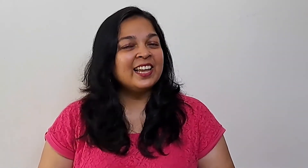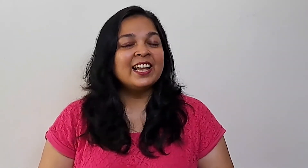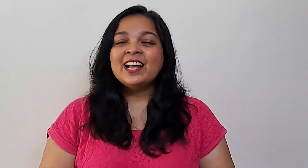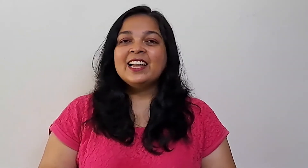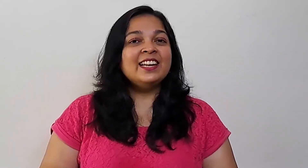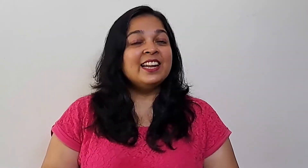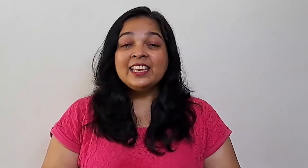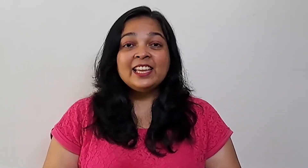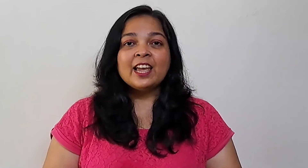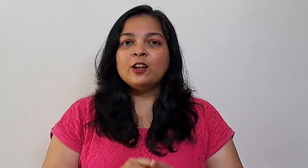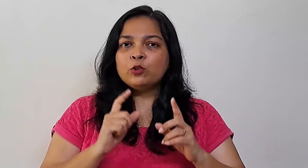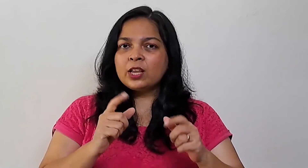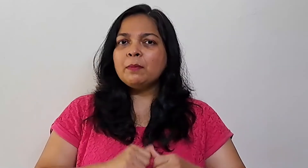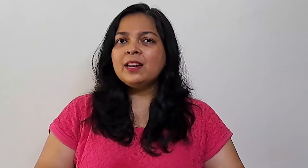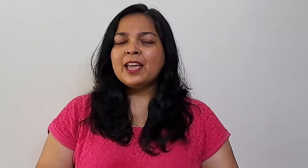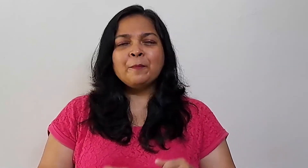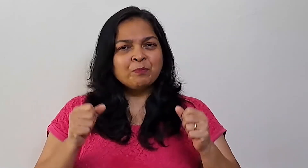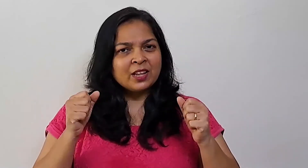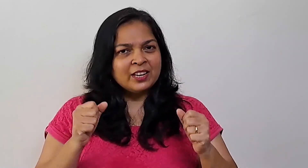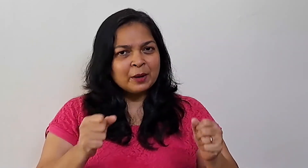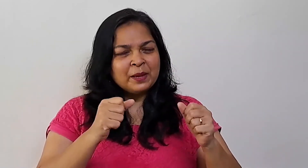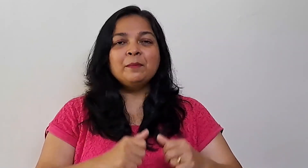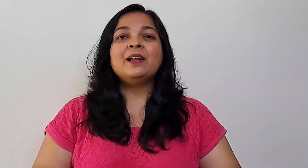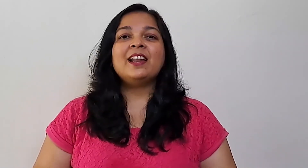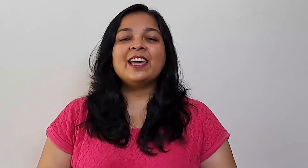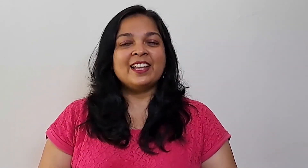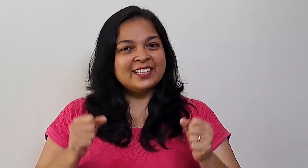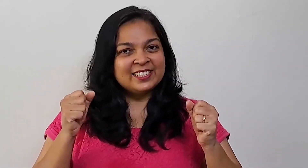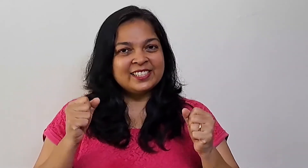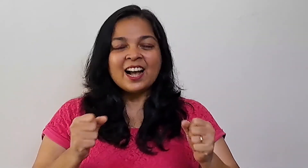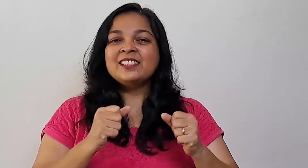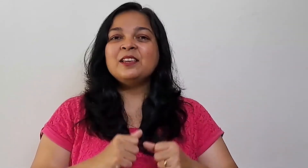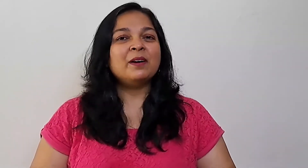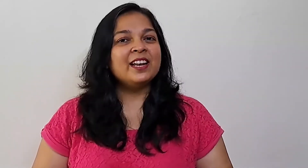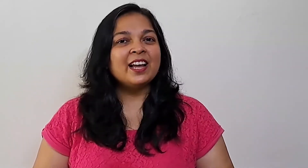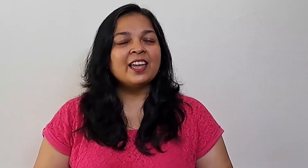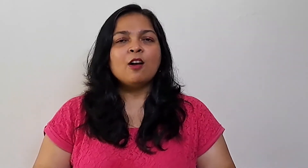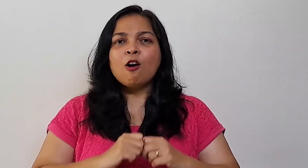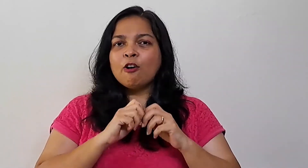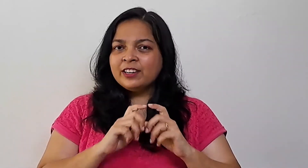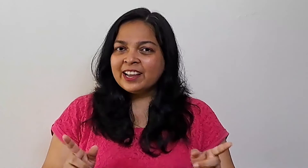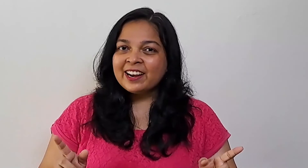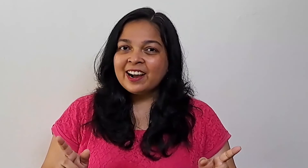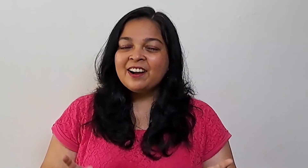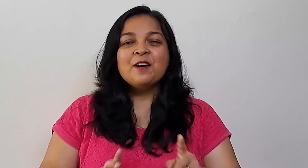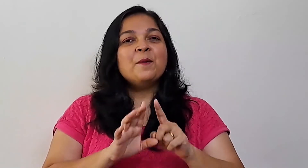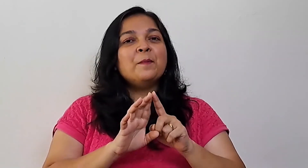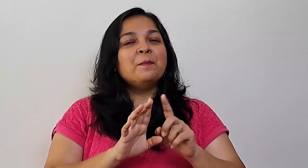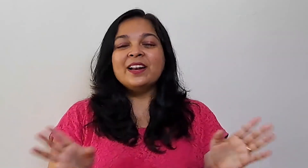हालेलुया। असी कदे भी कले नहीं हाँ, ते की बनना आ, निर्भीक बनना आ, साहसी बनना आ, ते